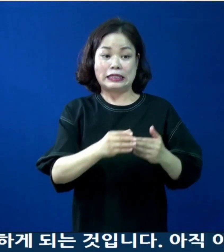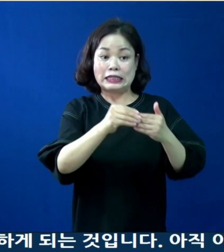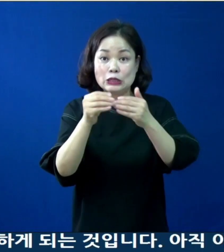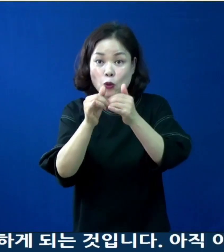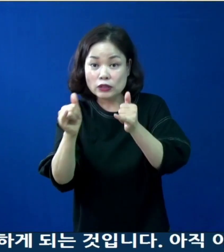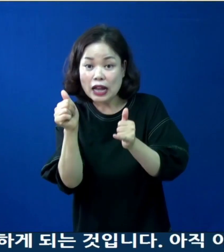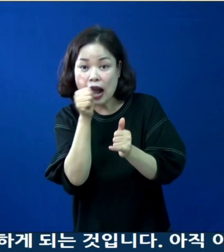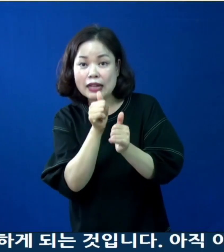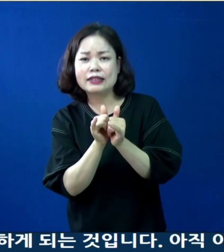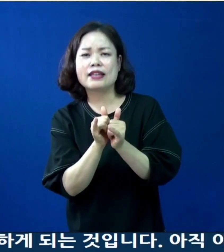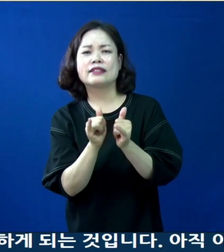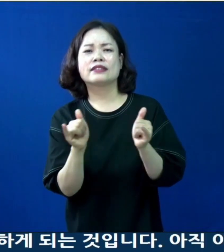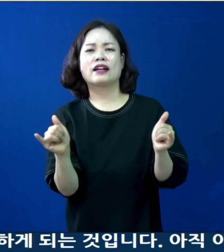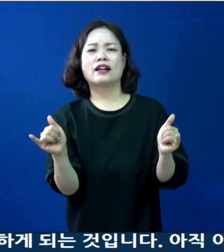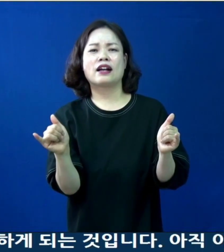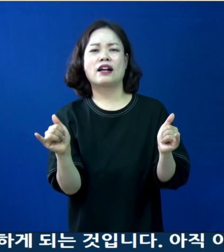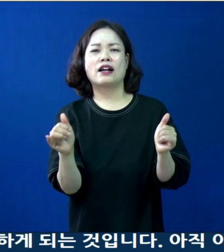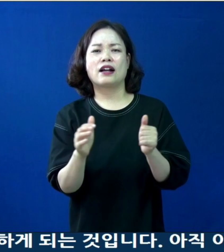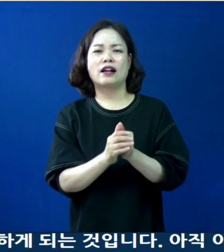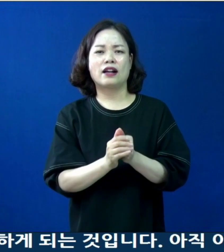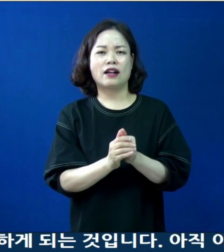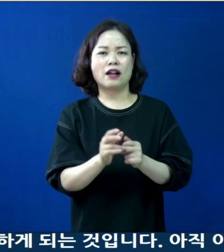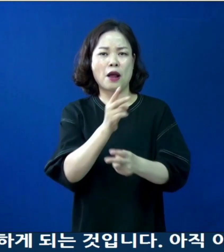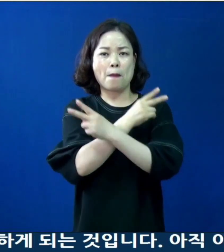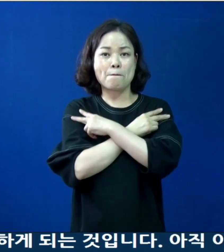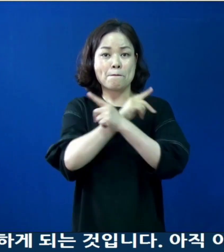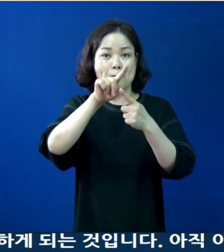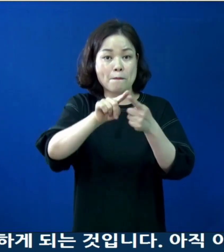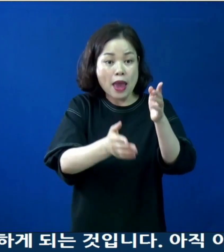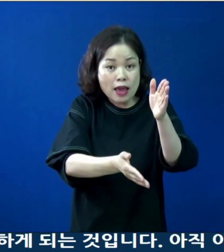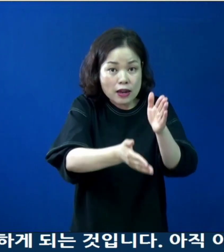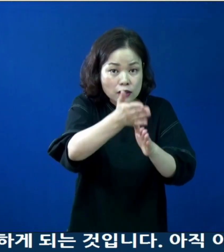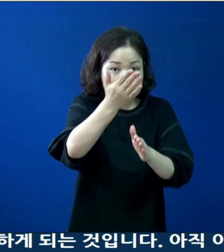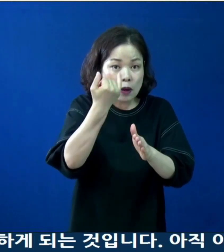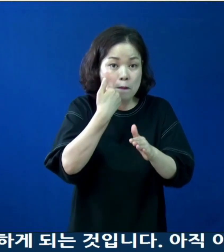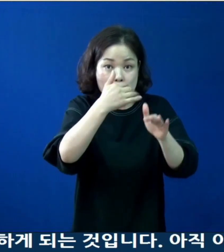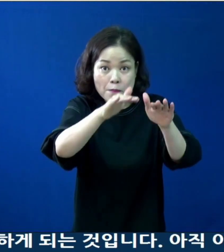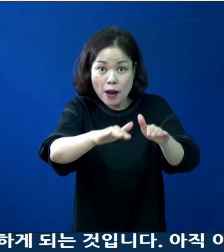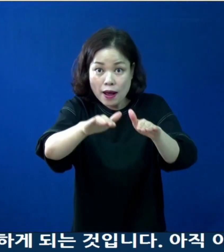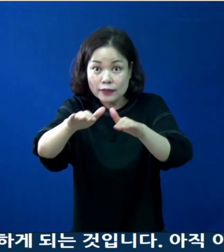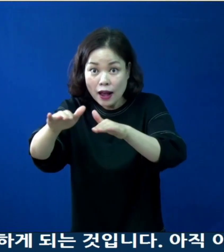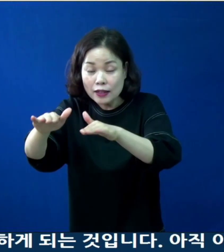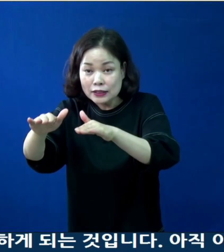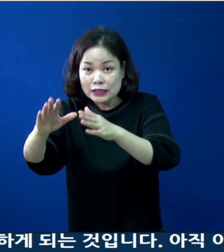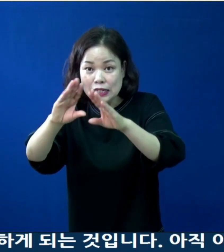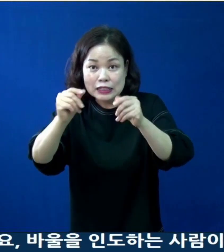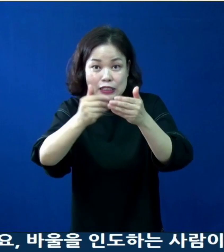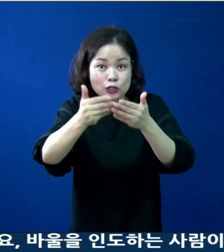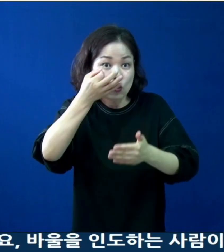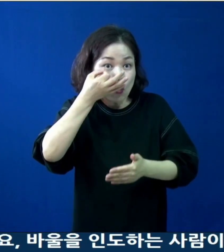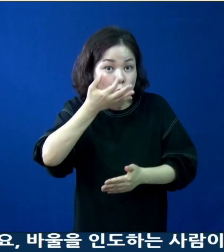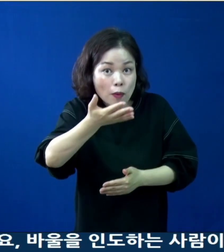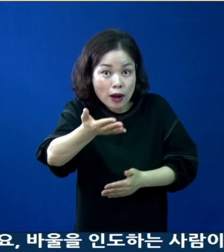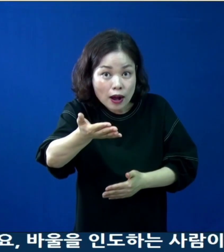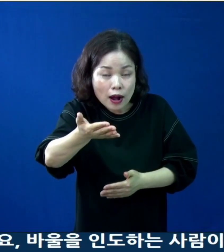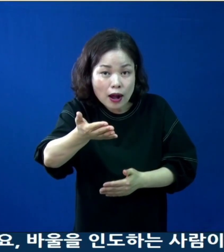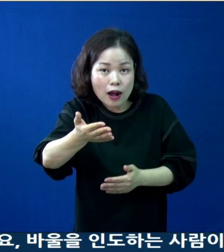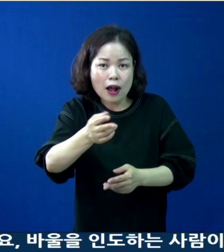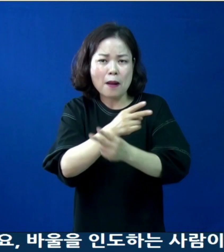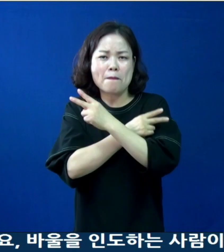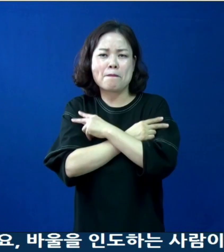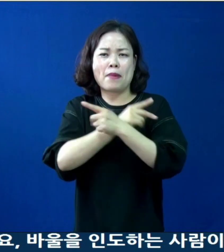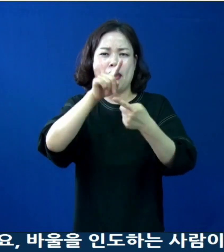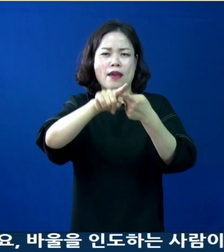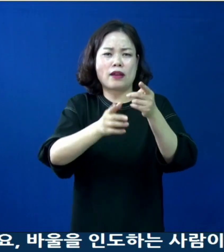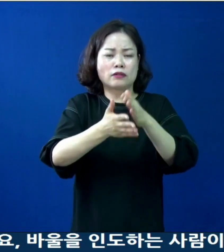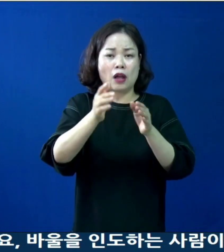인도자가, 안내자가 베레아로부터 바다로 가서, 아까 지도 기억나세요? 베레아가